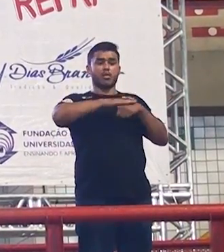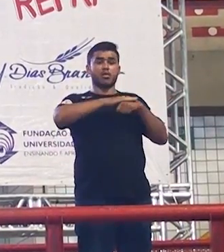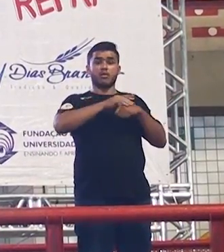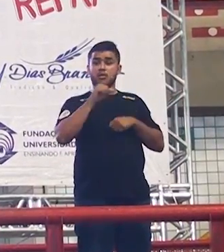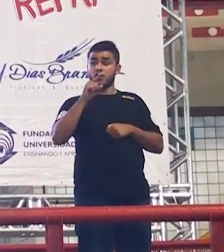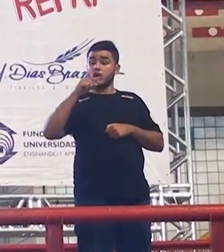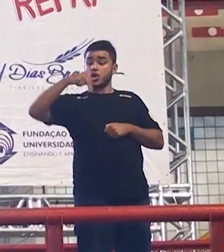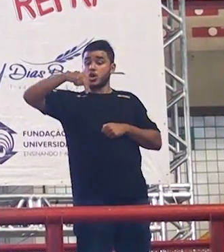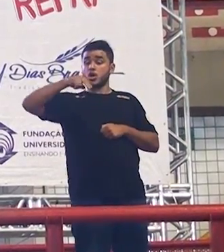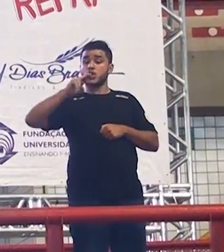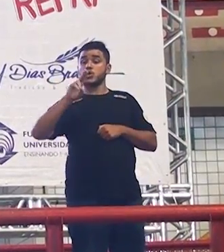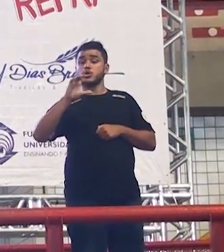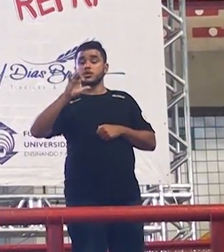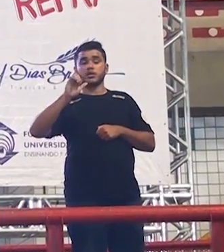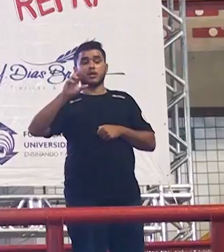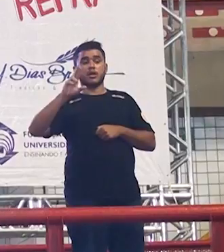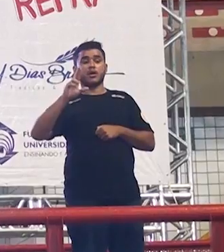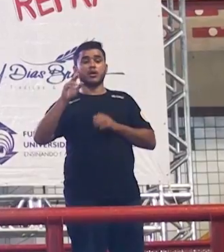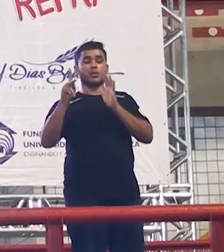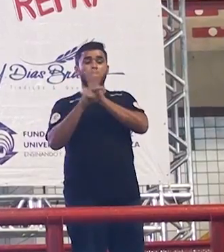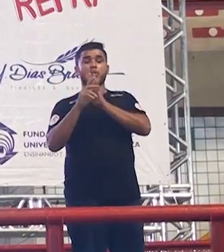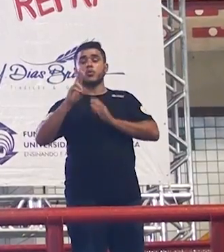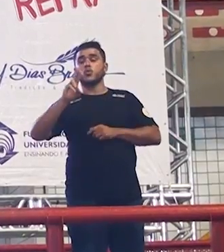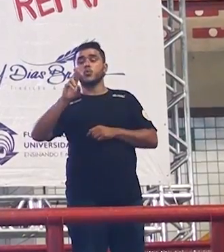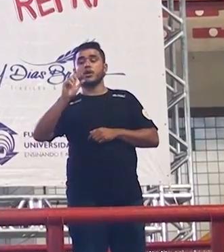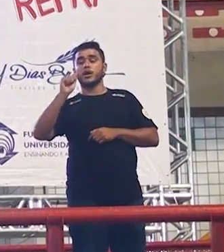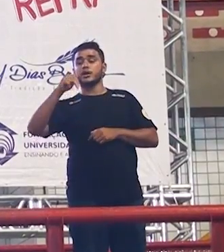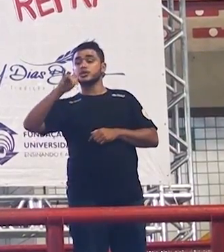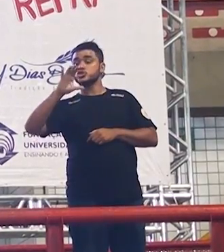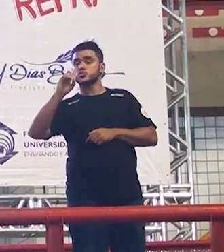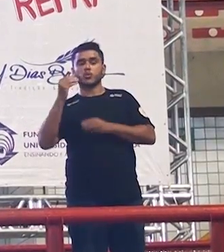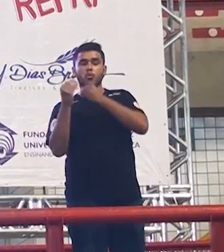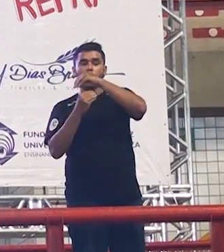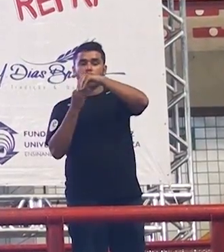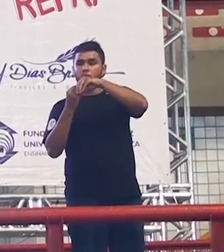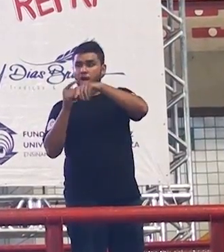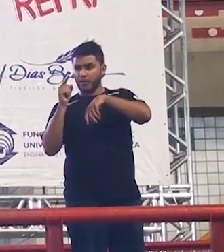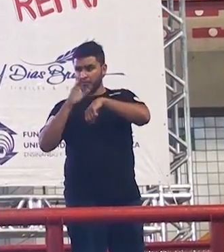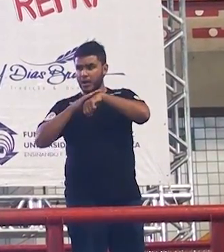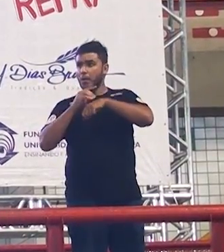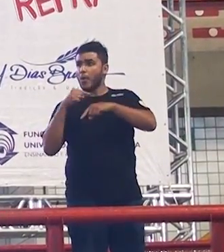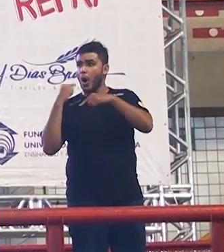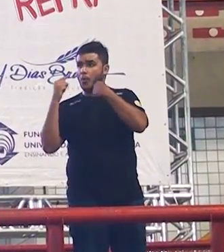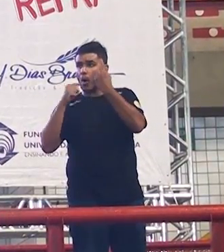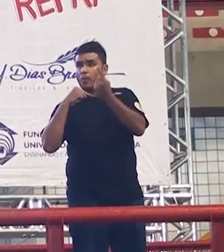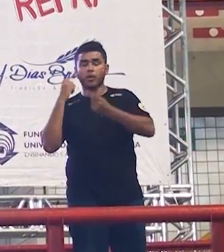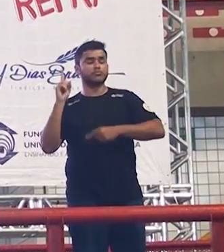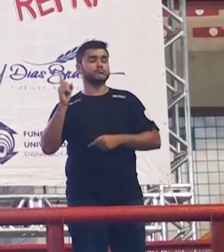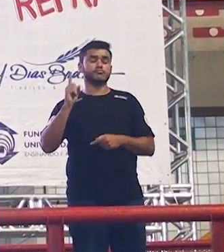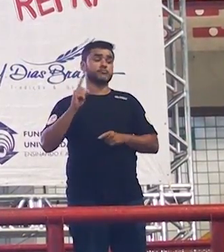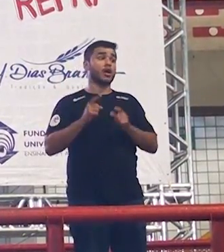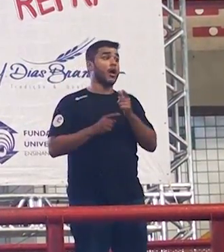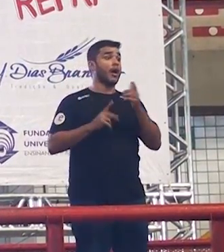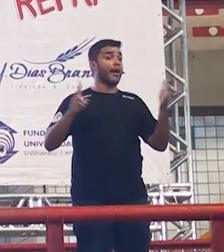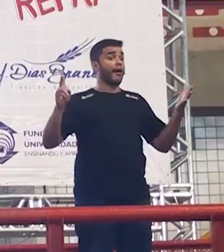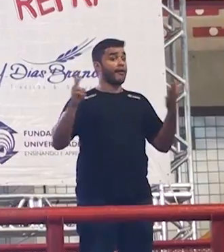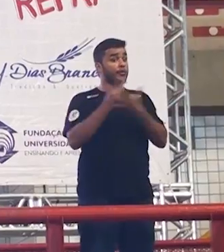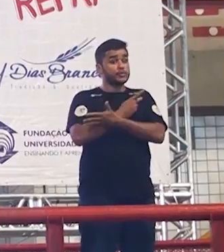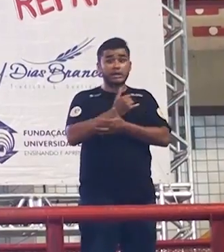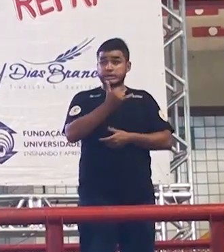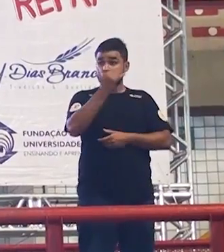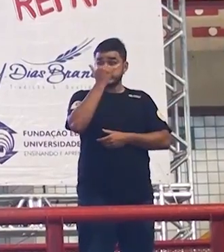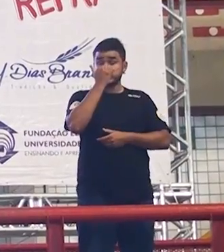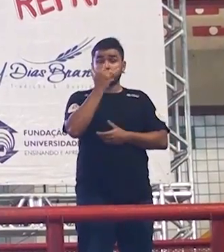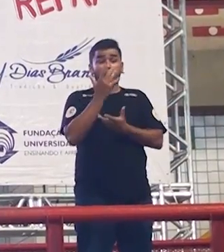do que pelos acidentes causados pela energia nuclear. Sabe por que a energia nuclear chama a atenção? É que quando há um